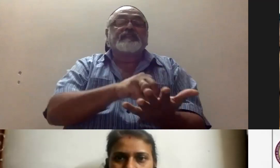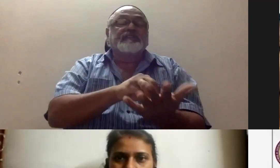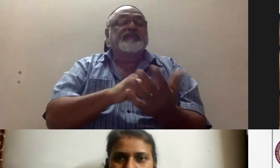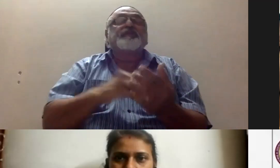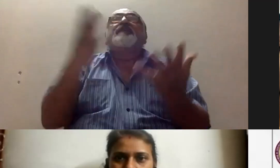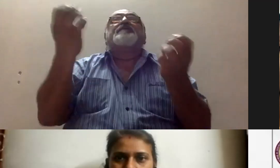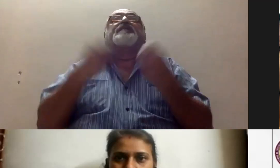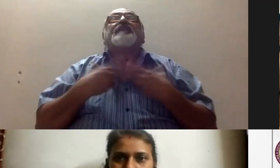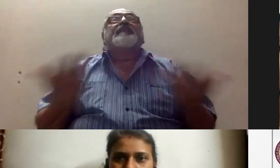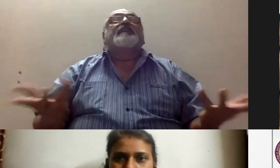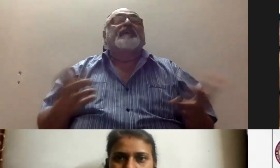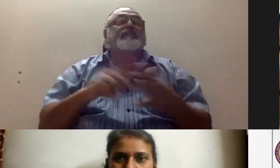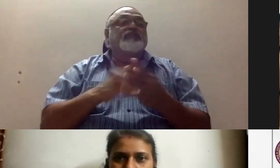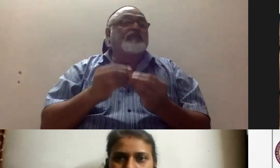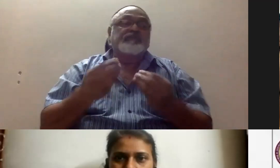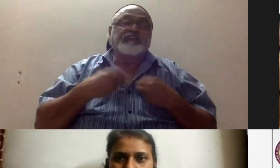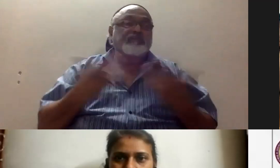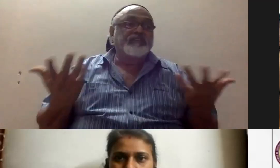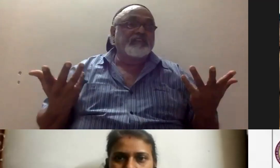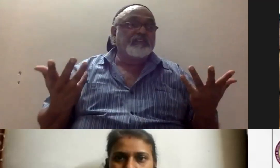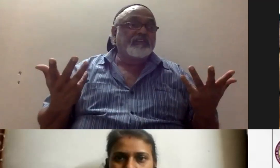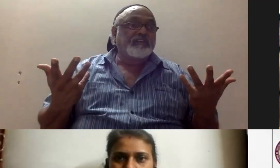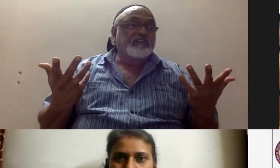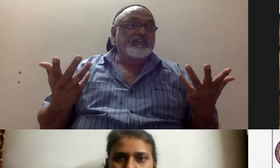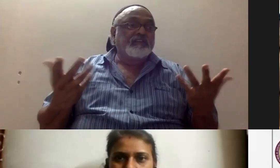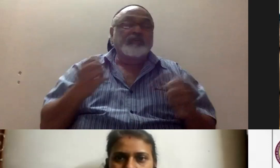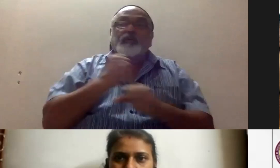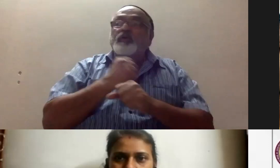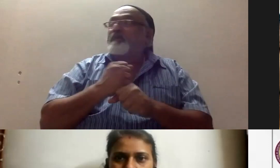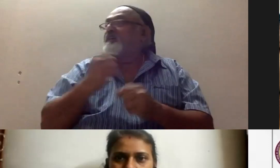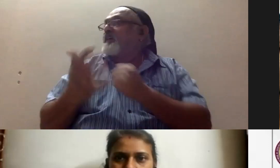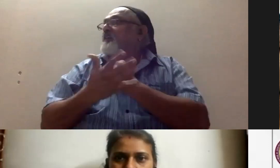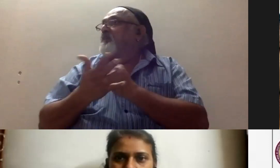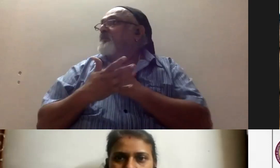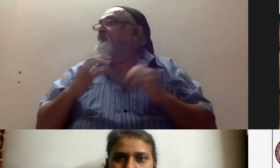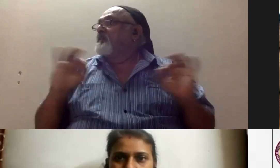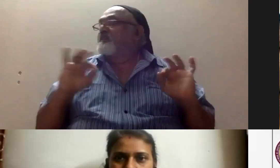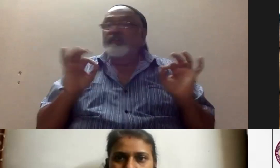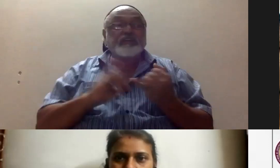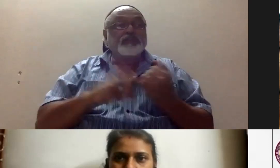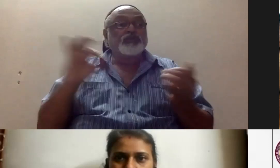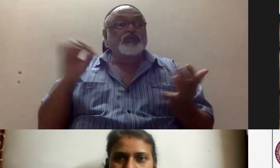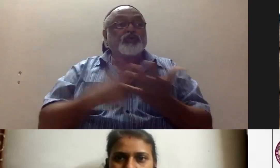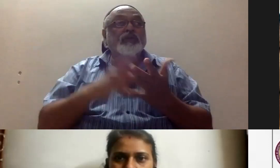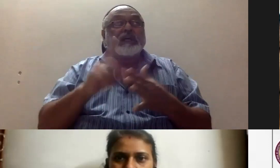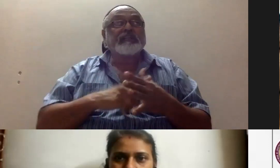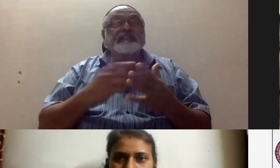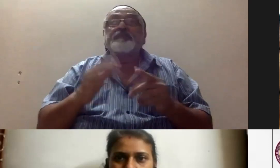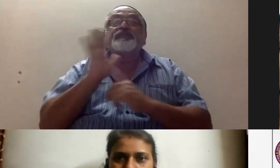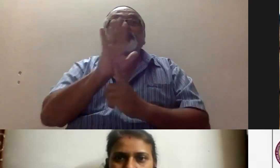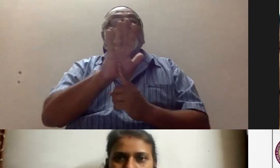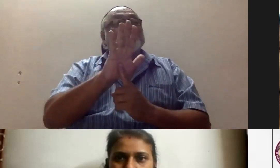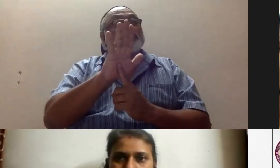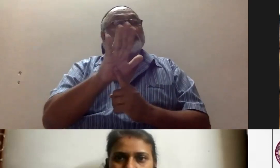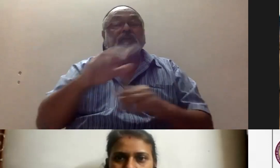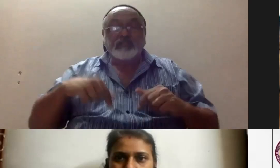पर ठीकरा फोड़ते हैं कि केवल सरकार द्वारा कुछ नहीं किया जाता है, लेकिन सूरज द्वारा एक प्रमाणित कर दिया गया कि